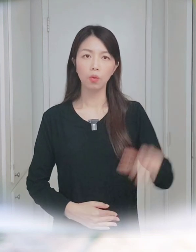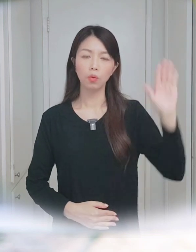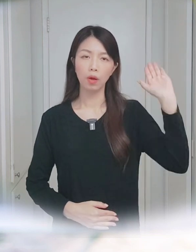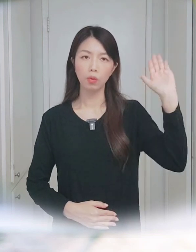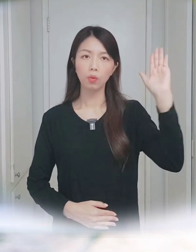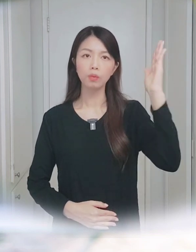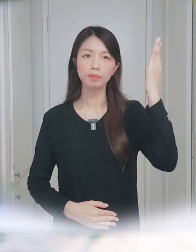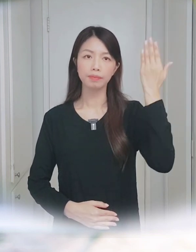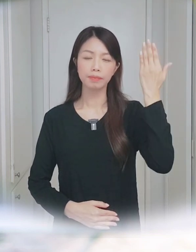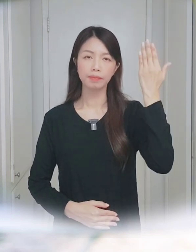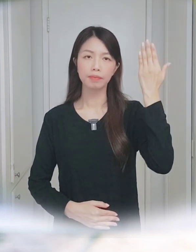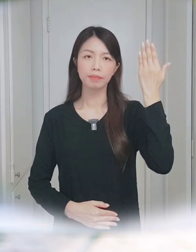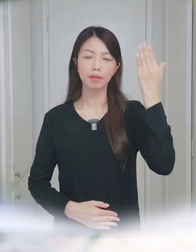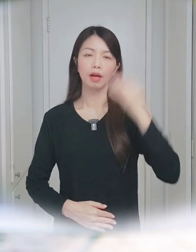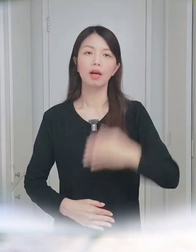부활되고